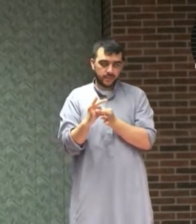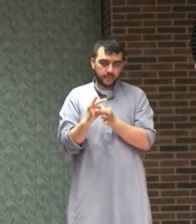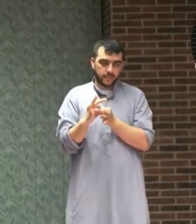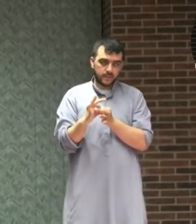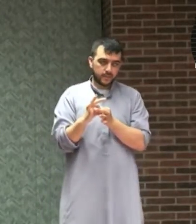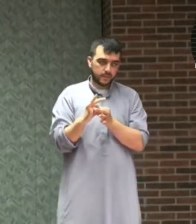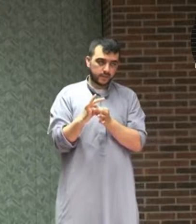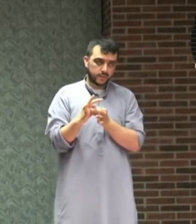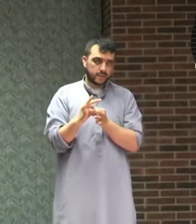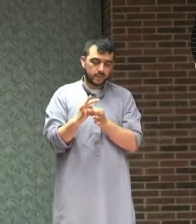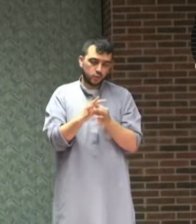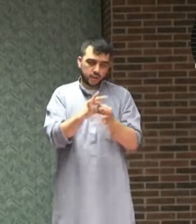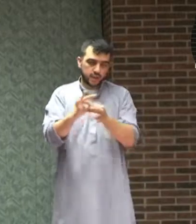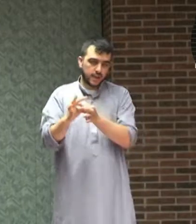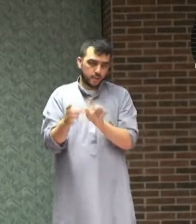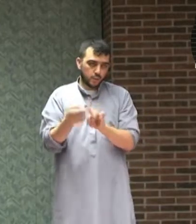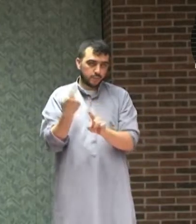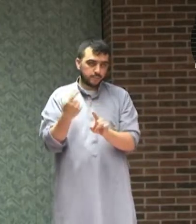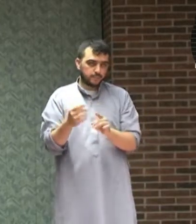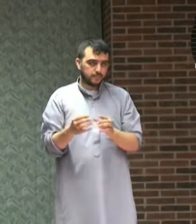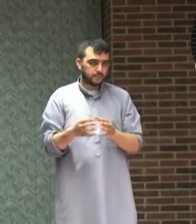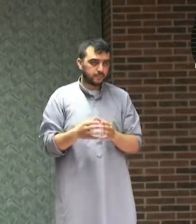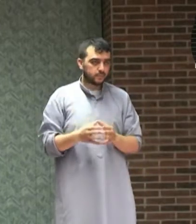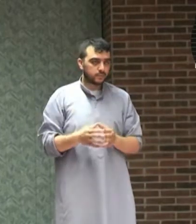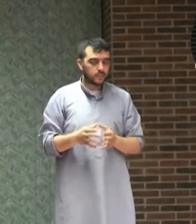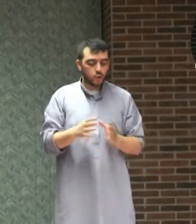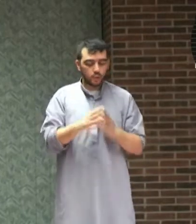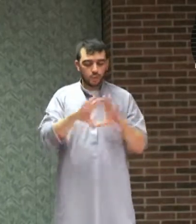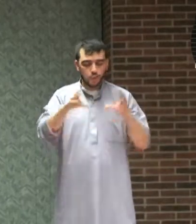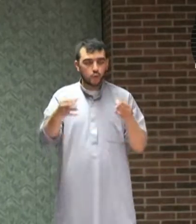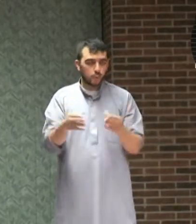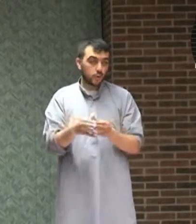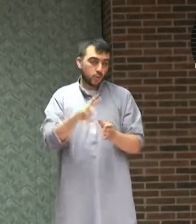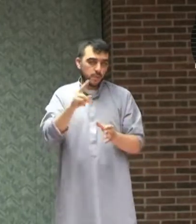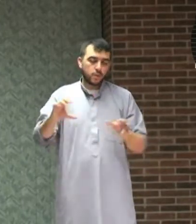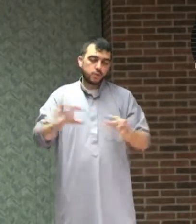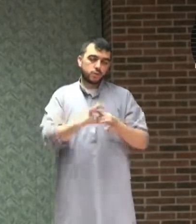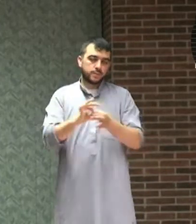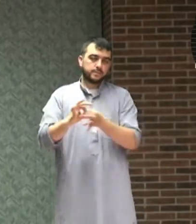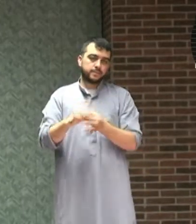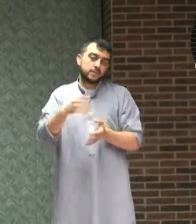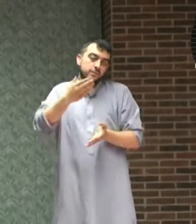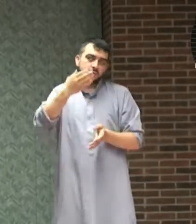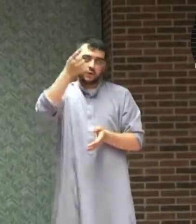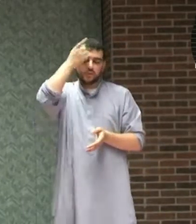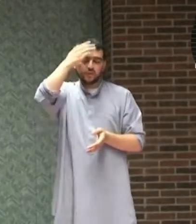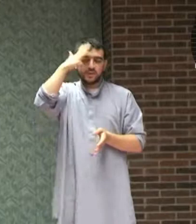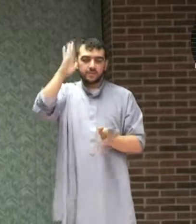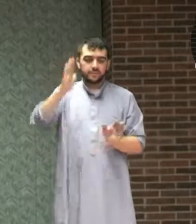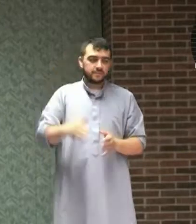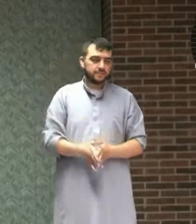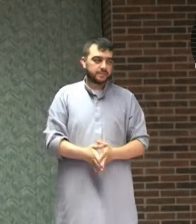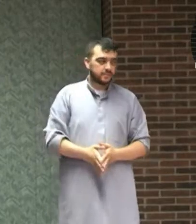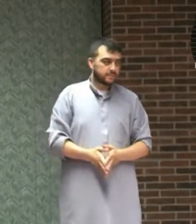sur terre cette unité de la communauté. Allah Ta'ala